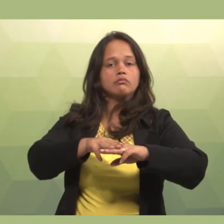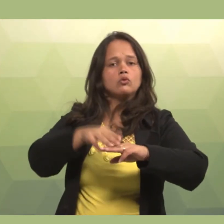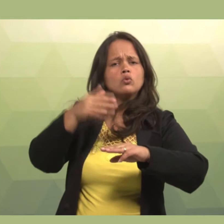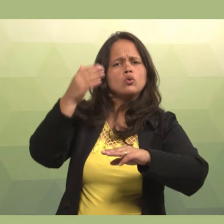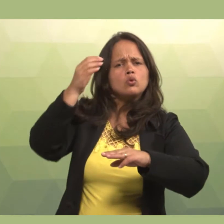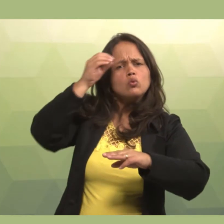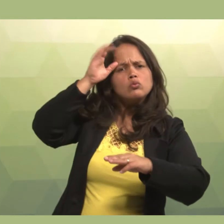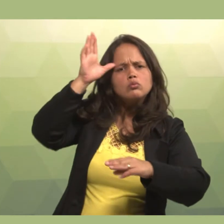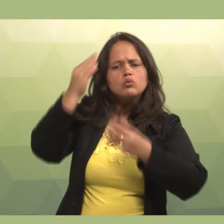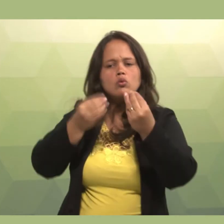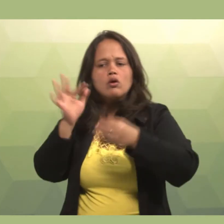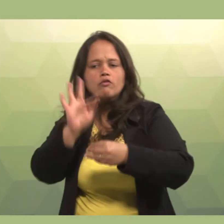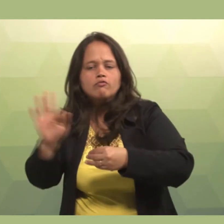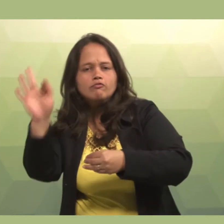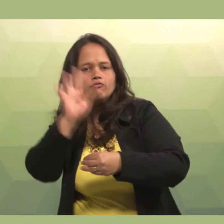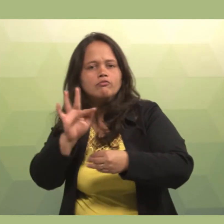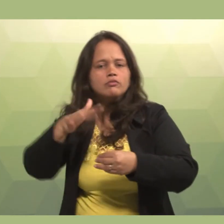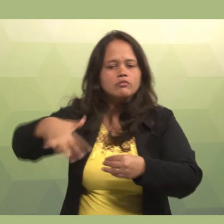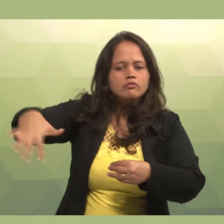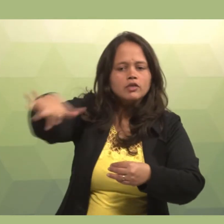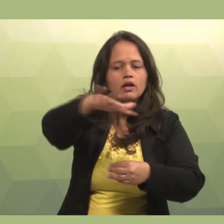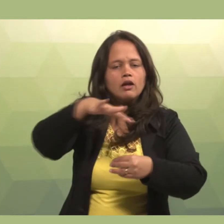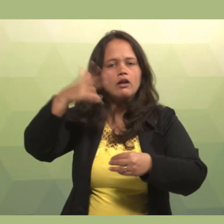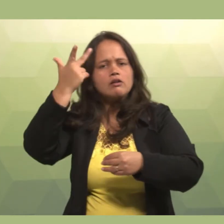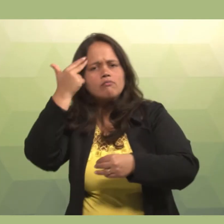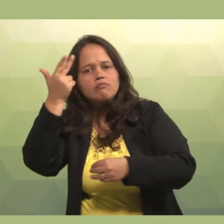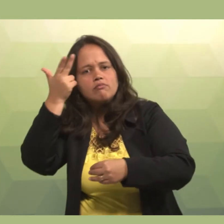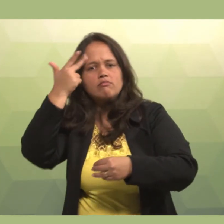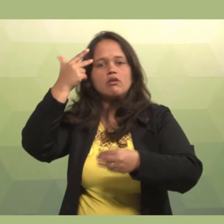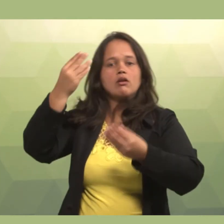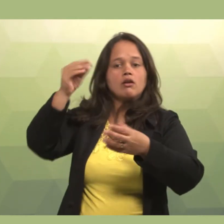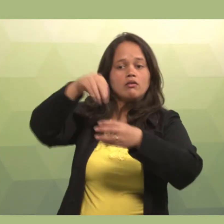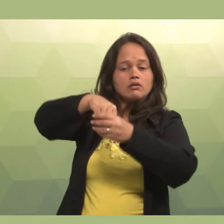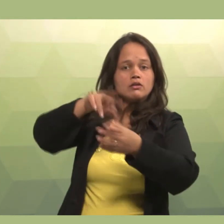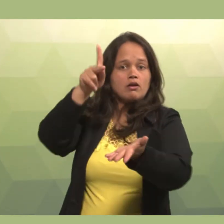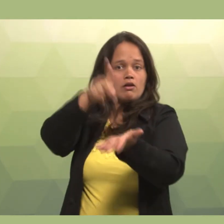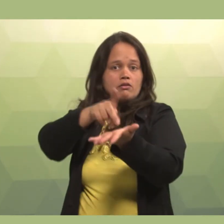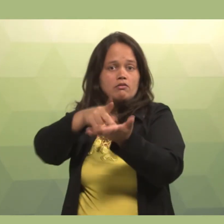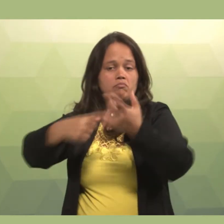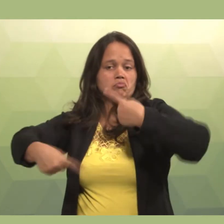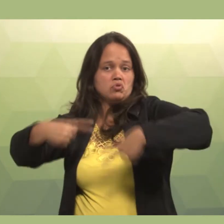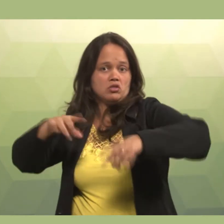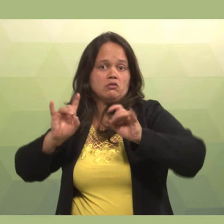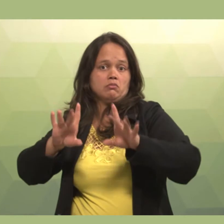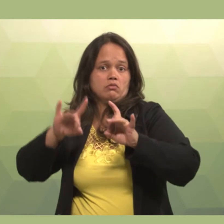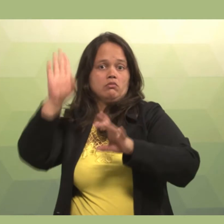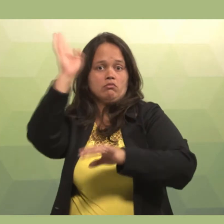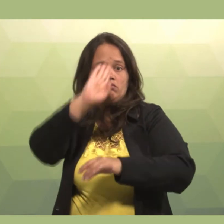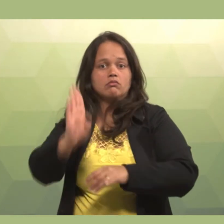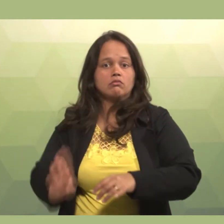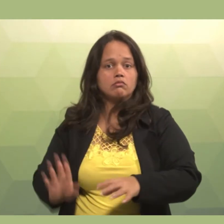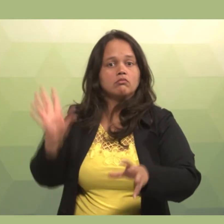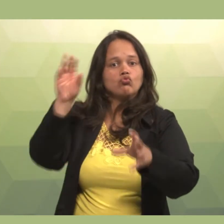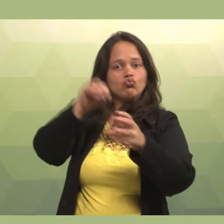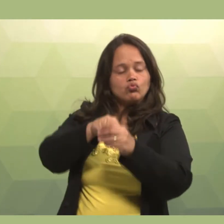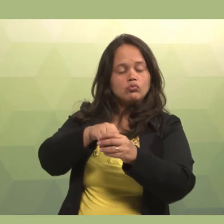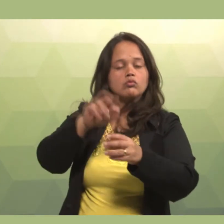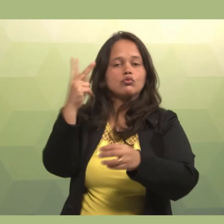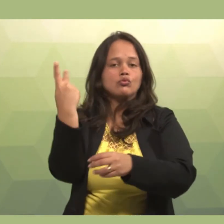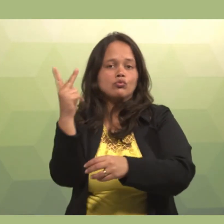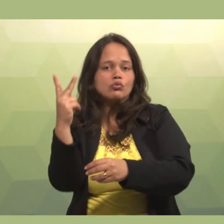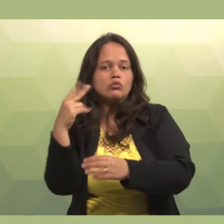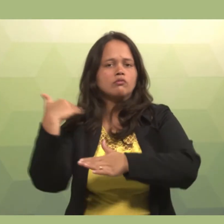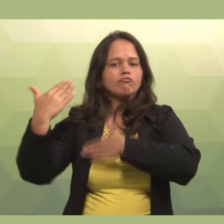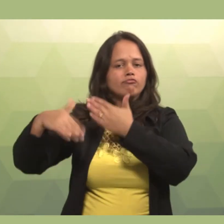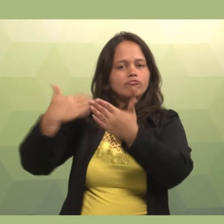especialmente do Brasil, incluindo-se o estudo da história e das culturas afro-brasileira e indígena, a arte